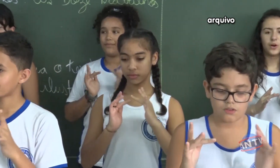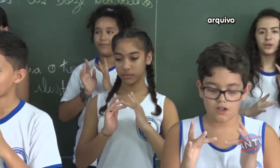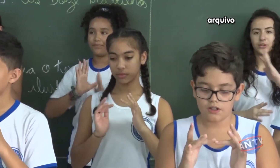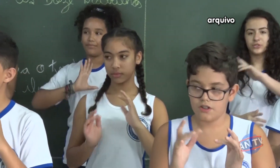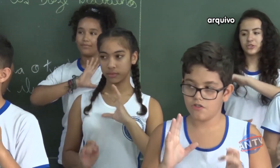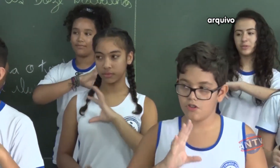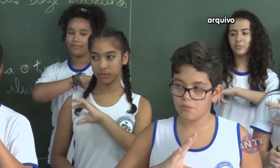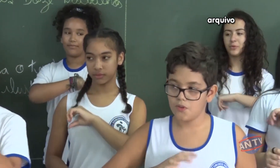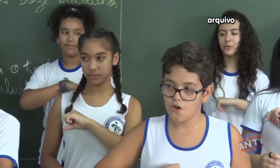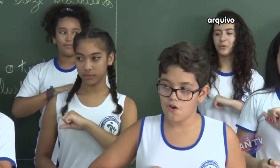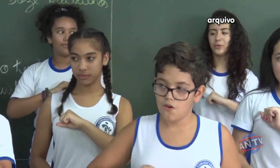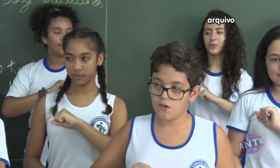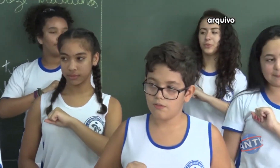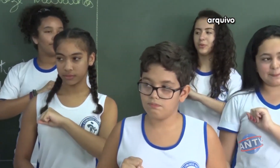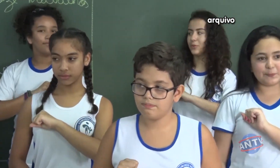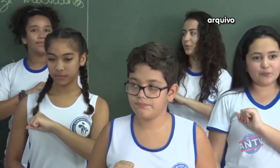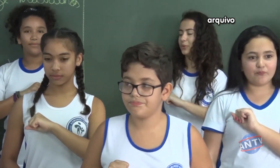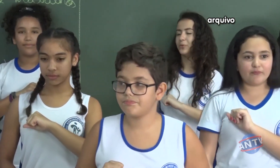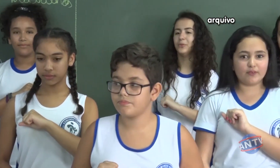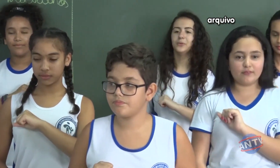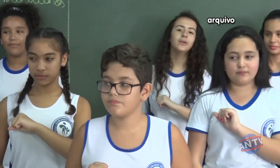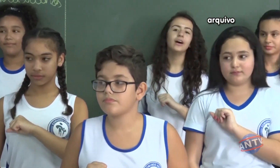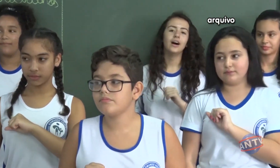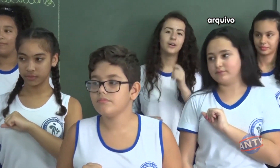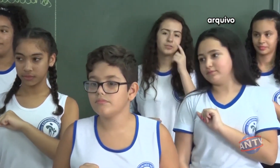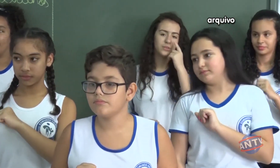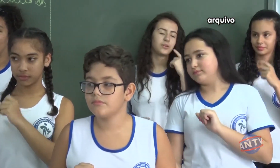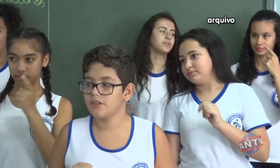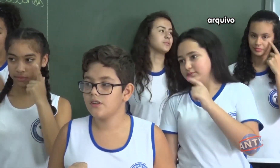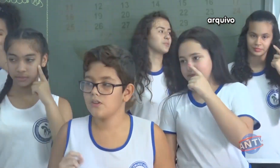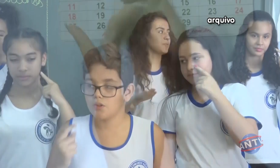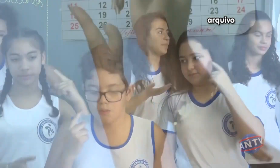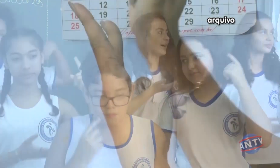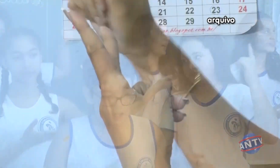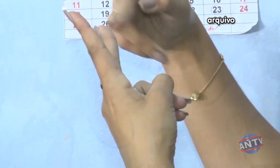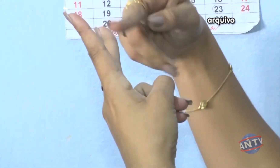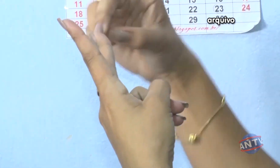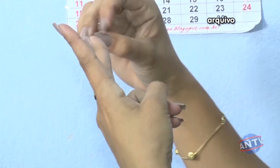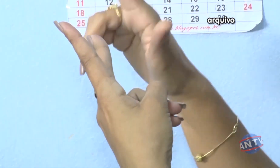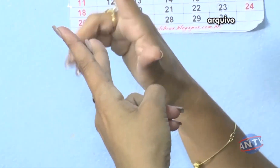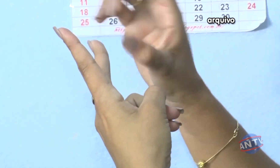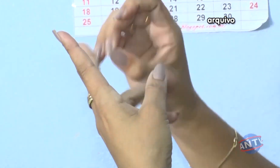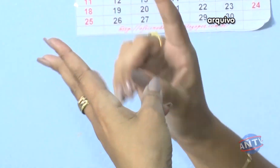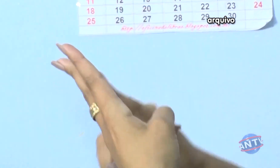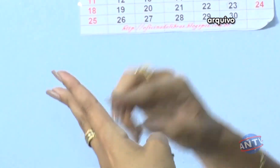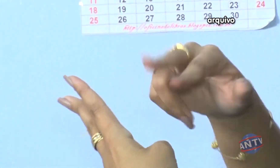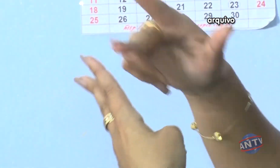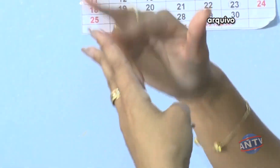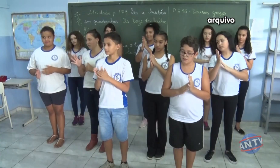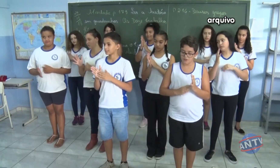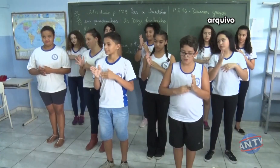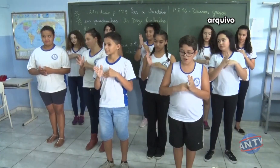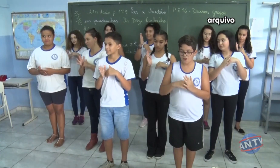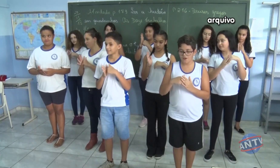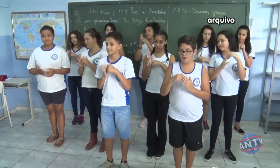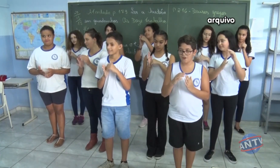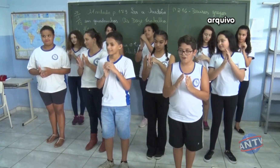do intervalo, eu vou para a sala dos professores, eles vão para o intervalo, e como que fica essa inclusão? Então, eu sou muito